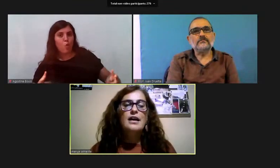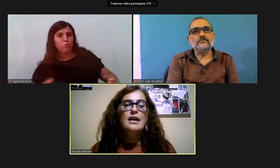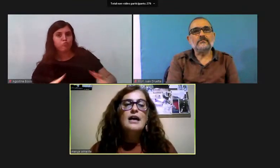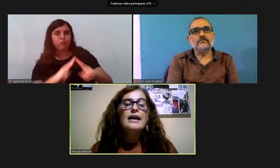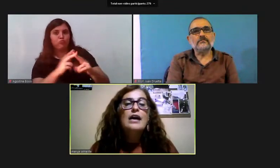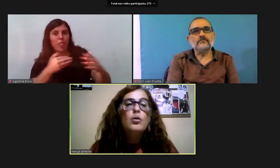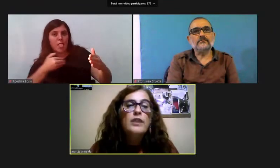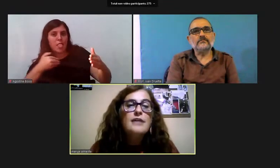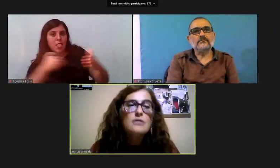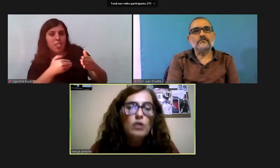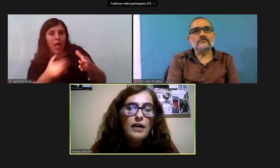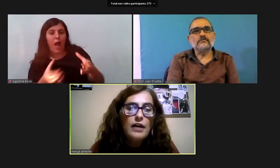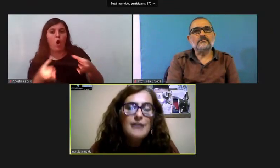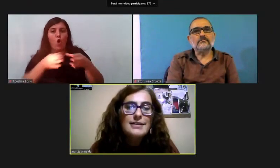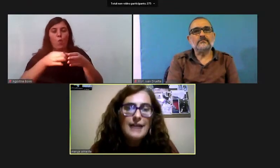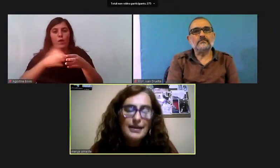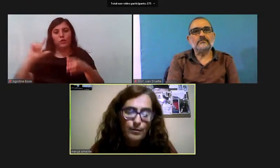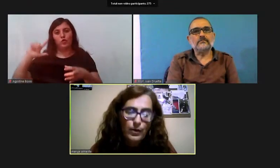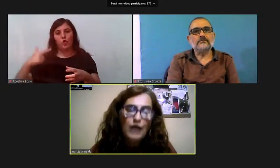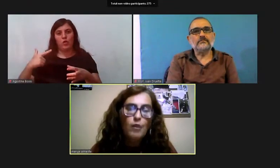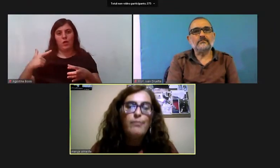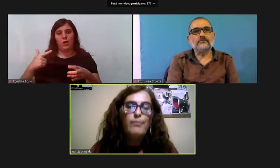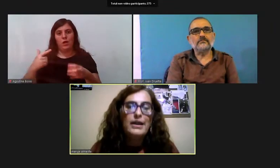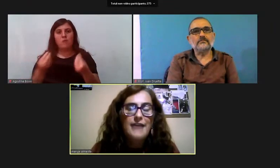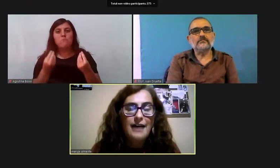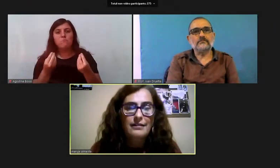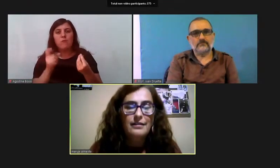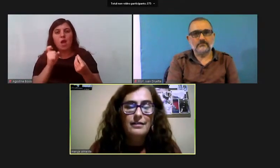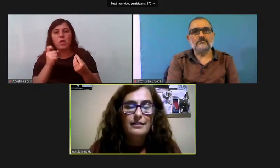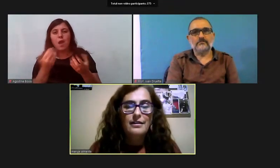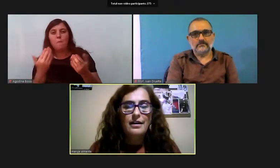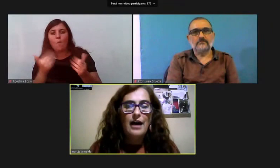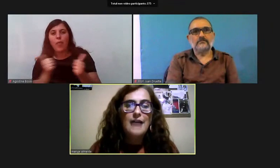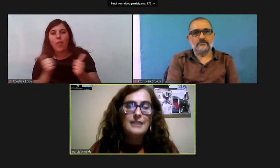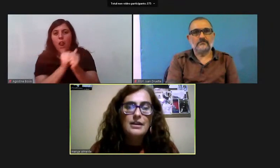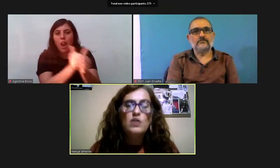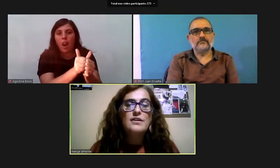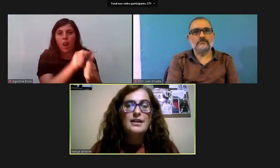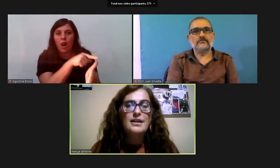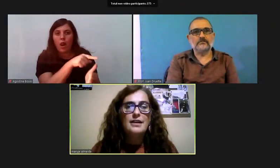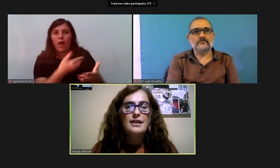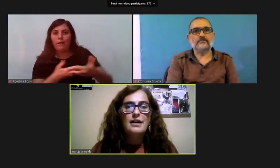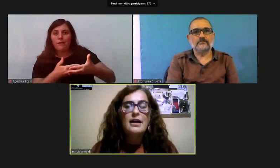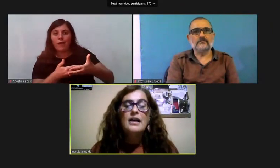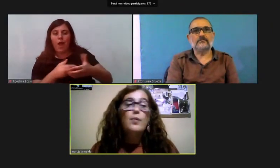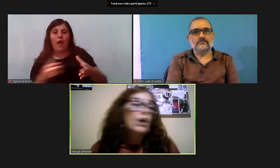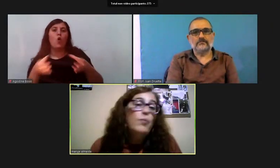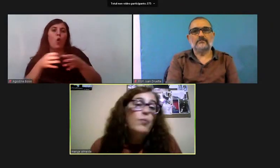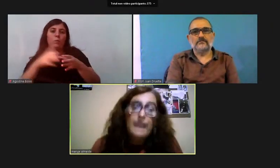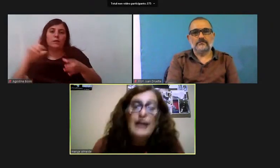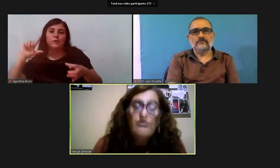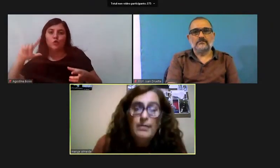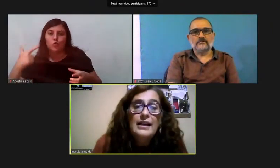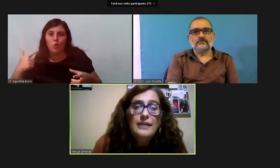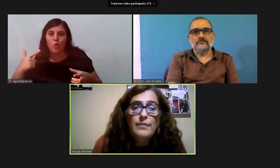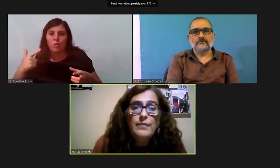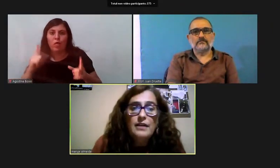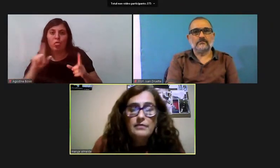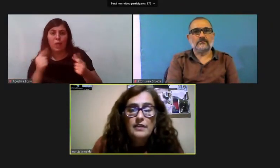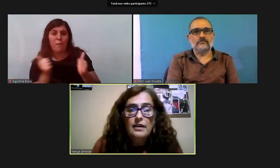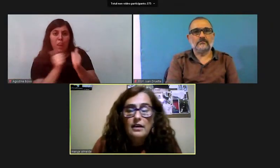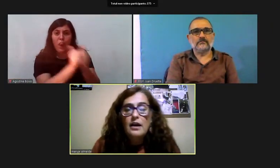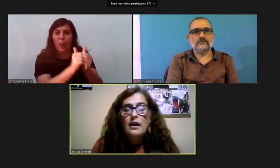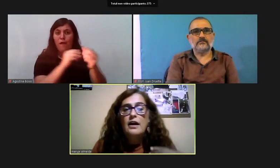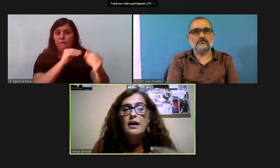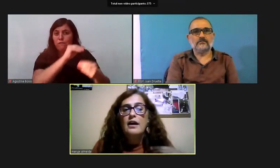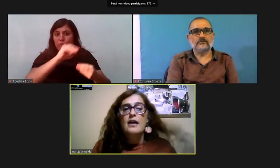¿sí? Que la comunidad sorda sea quien pueda acompañar a ese niño o a esa niña, que pueda acompañar a la familia también,